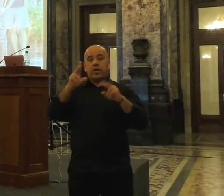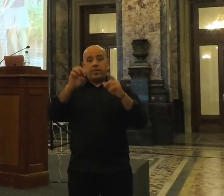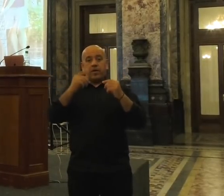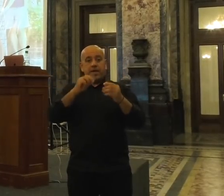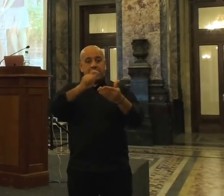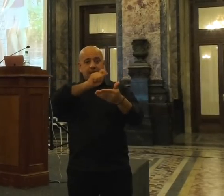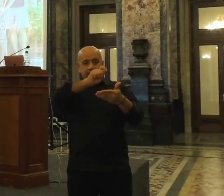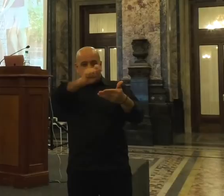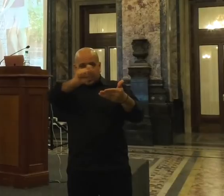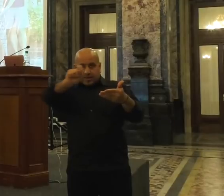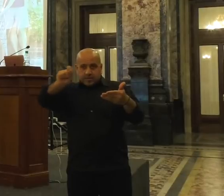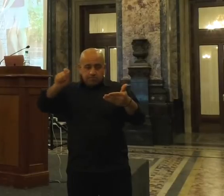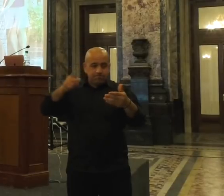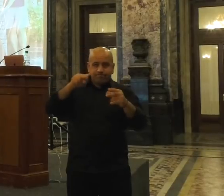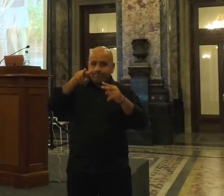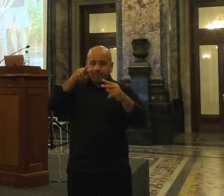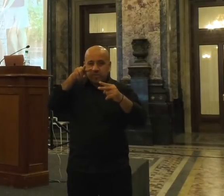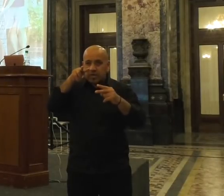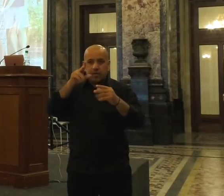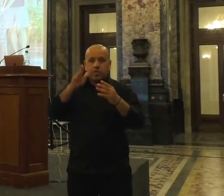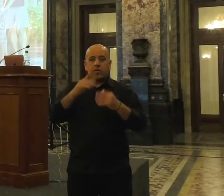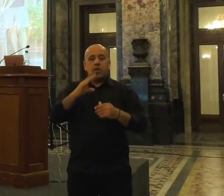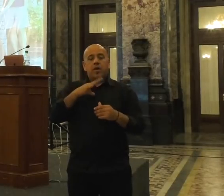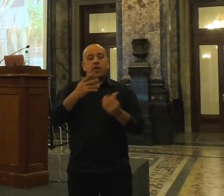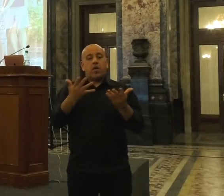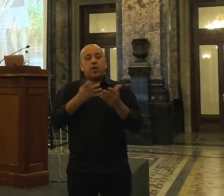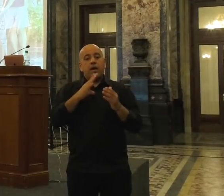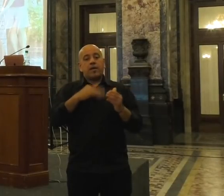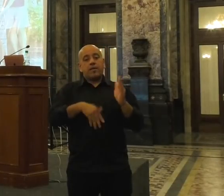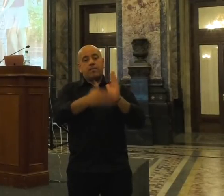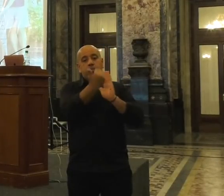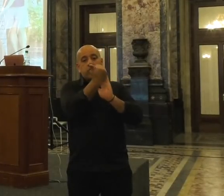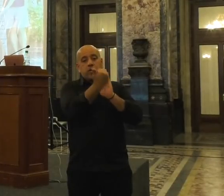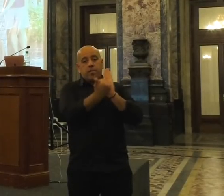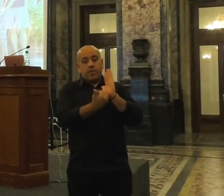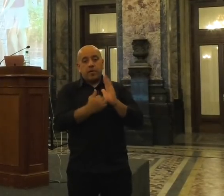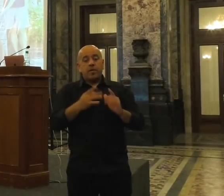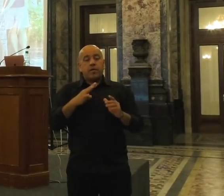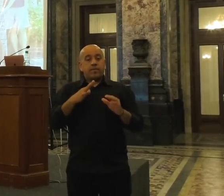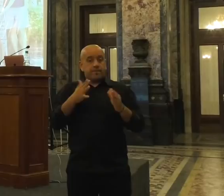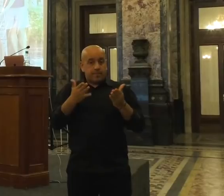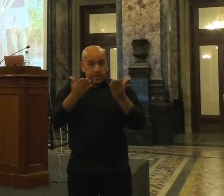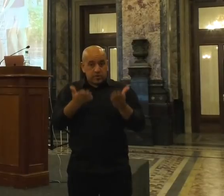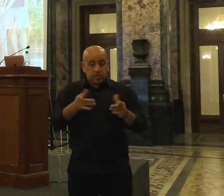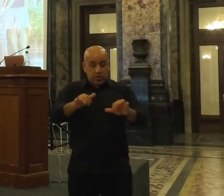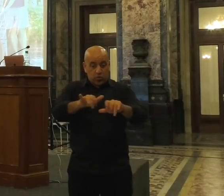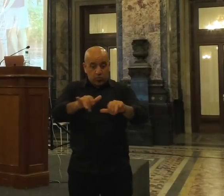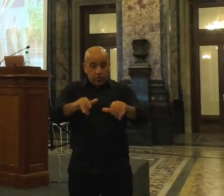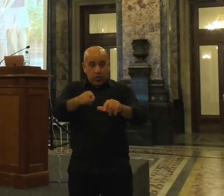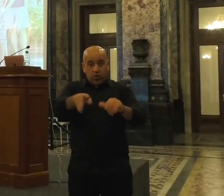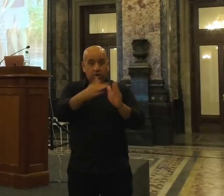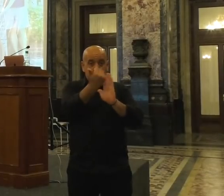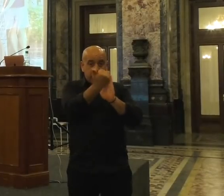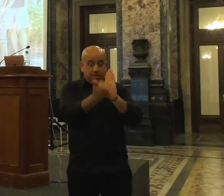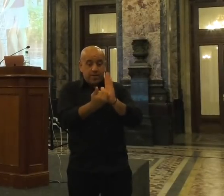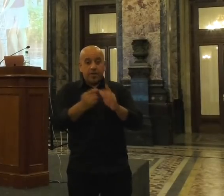cerca, tengo que hacer así. Hay programas ahora desarrollados, paradójicamente, son en la computadora también,